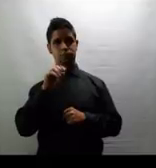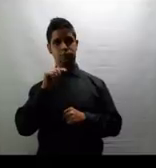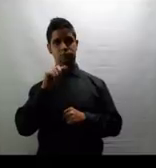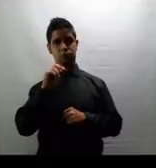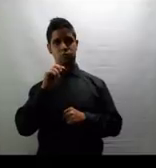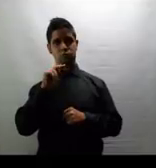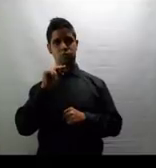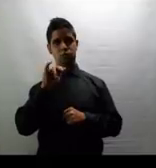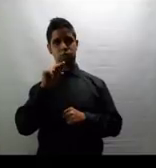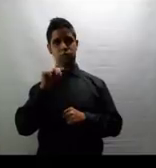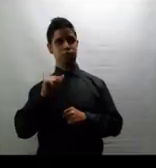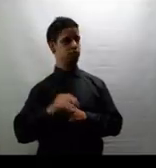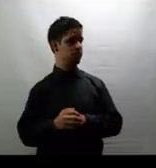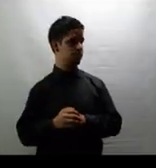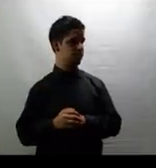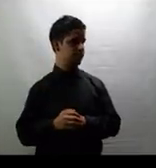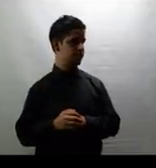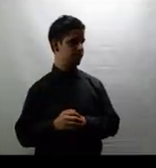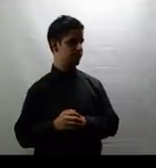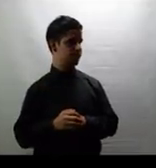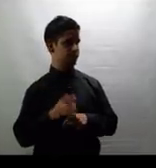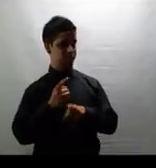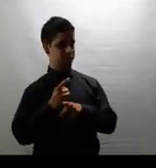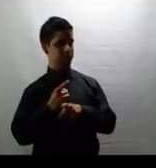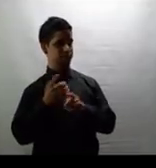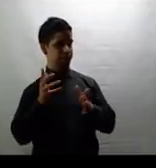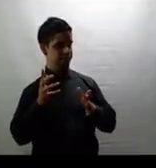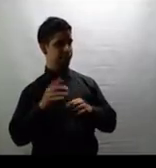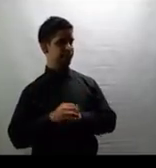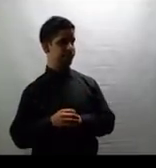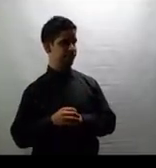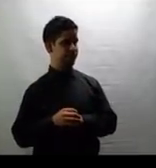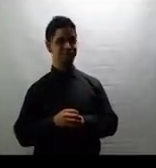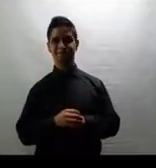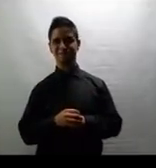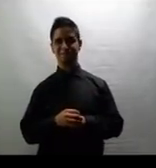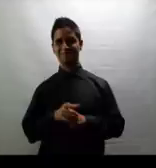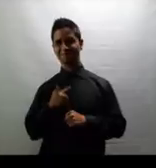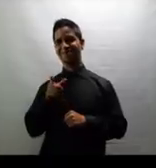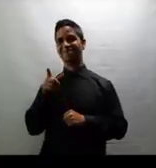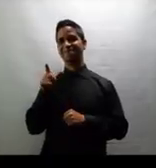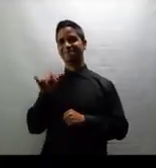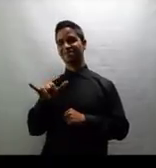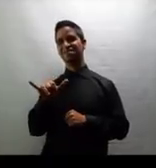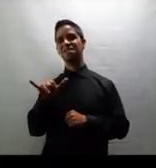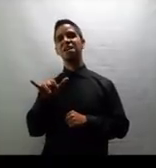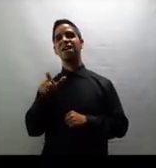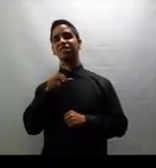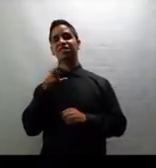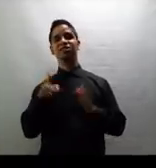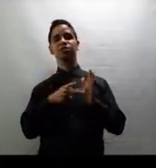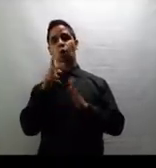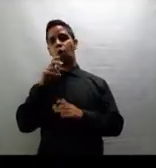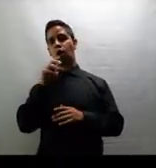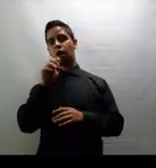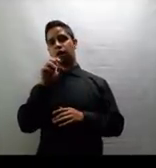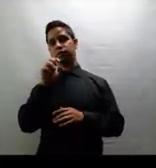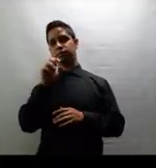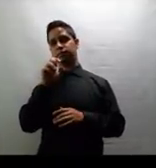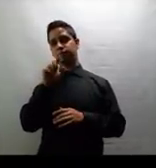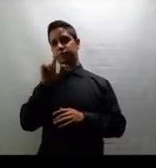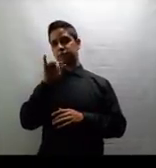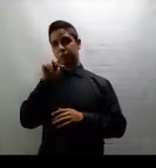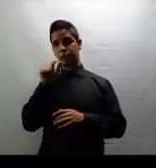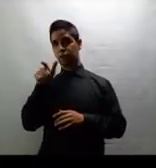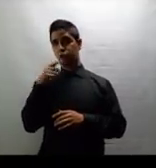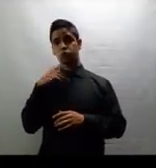0 toniná muy bien alta y dos enzimas que tu cerebro asocia con